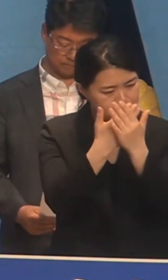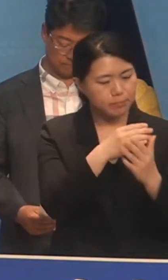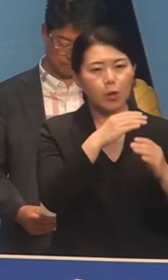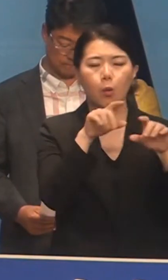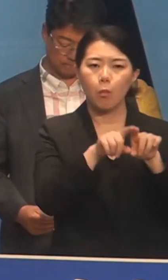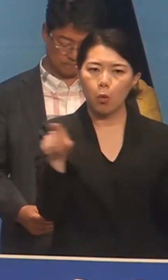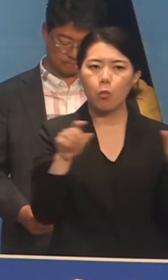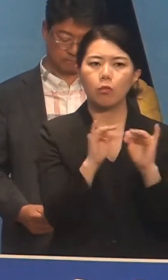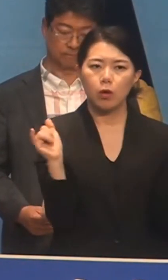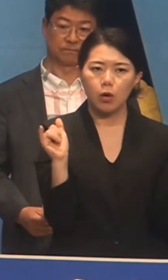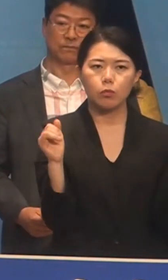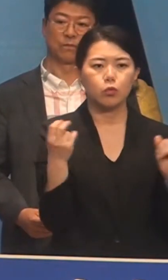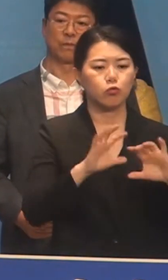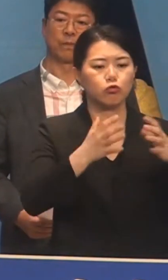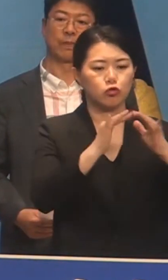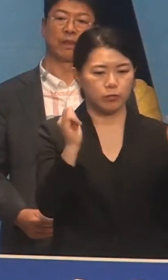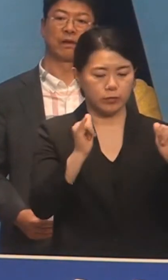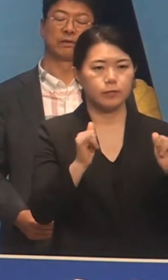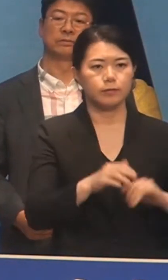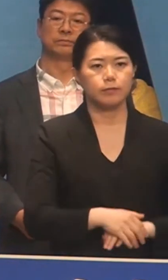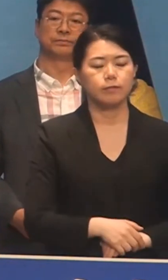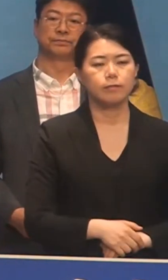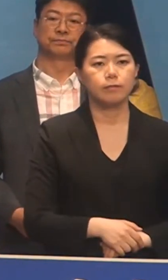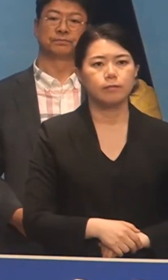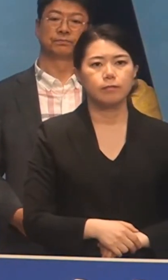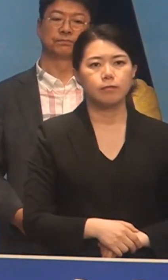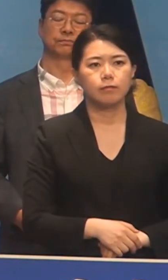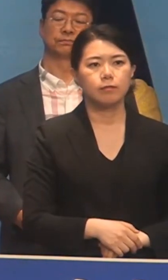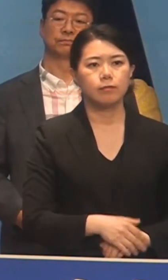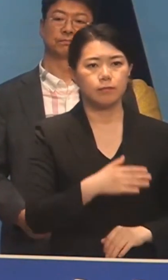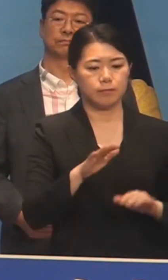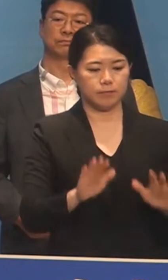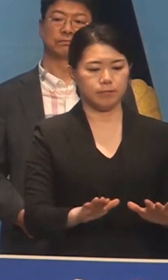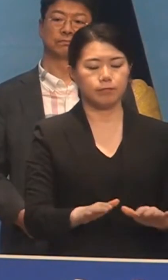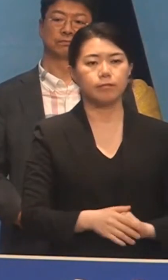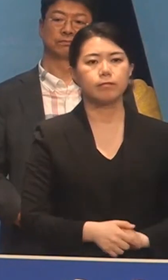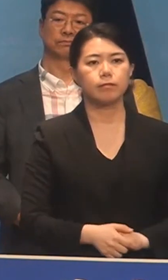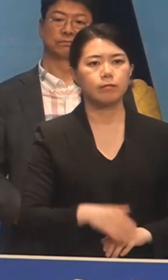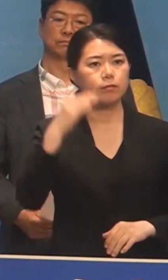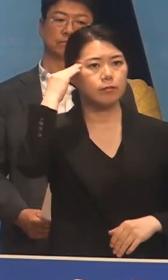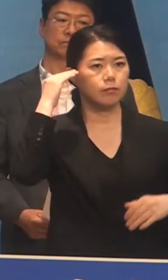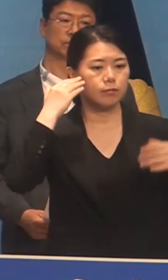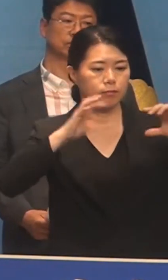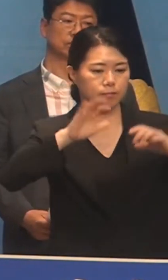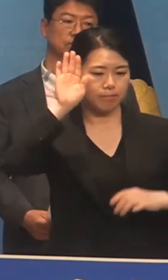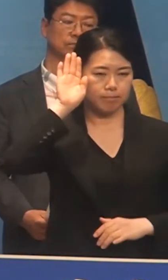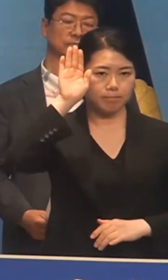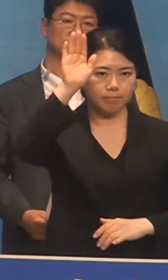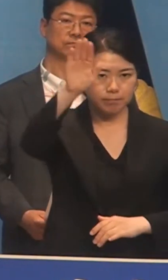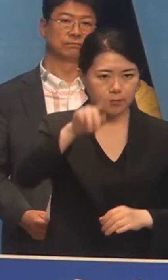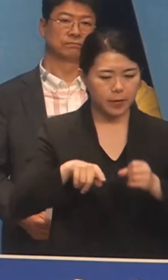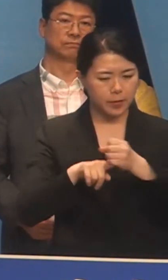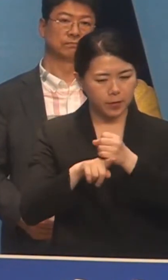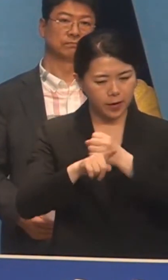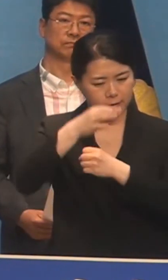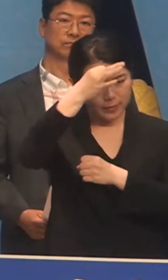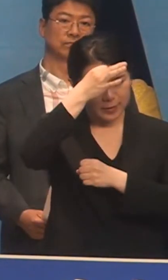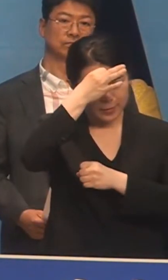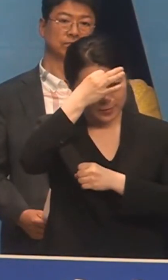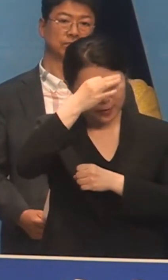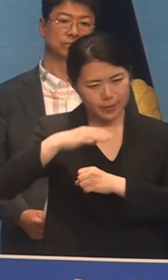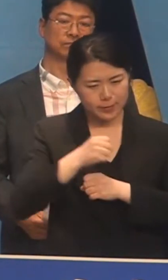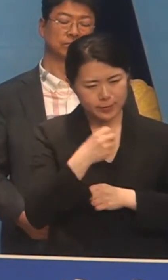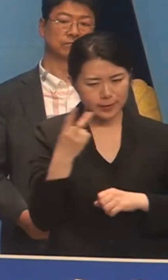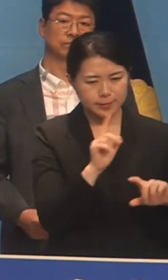평범한 이웃이자 국민의 한 사람입니다. 오늘 우리는 대한민국의 미래를 과학기술로 다시